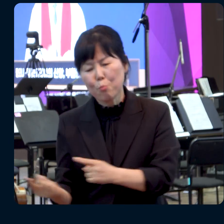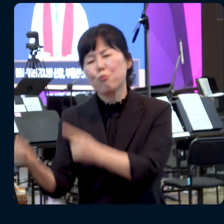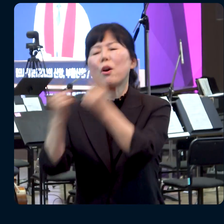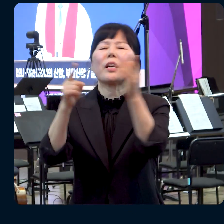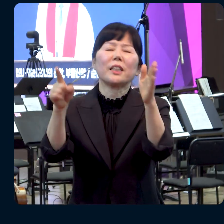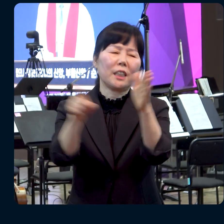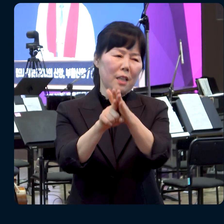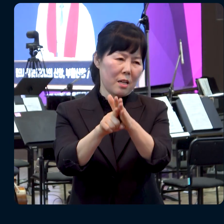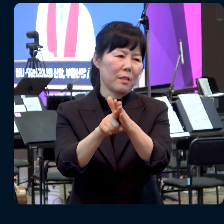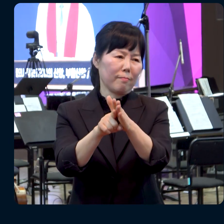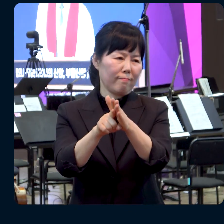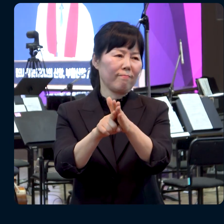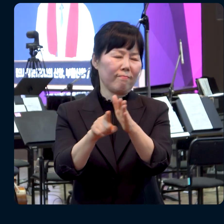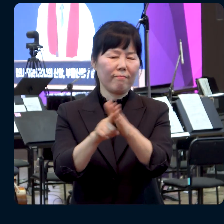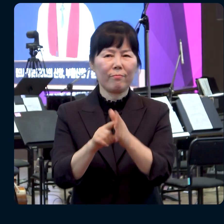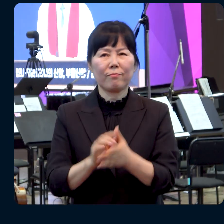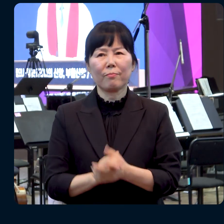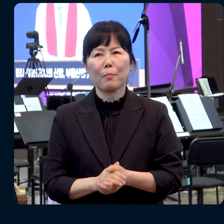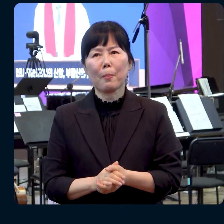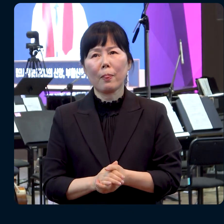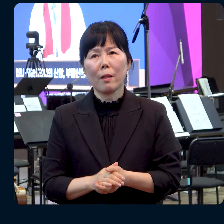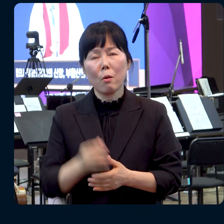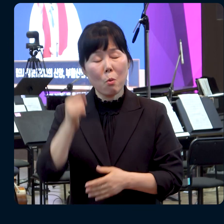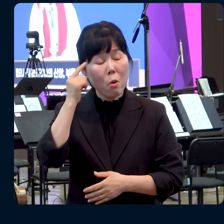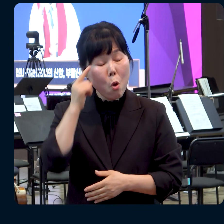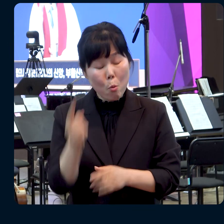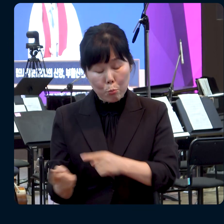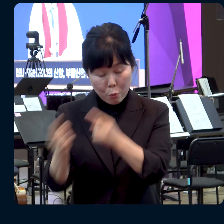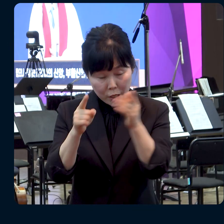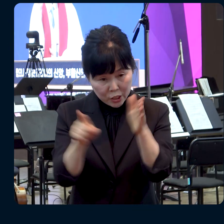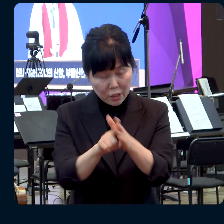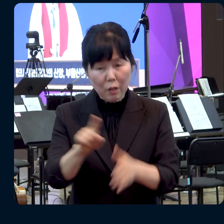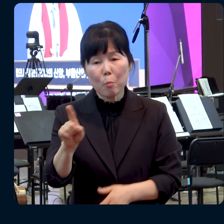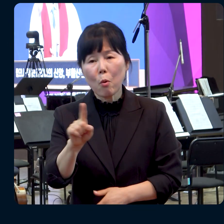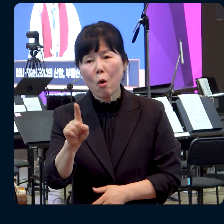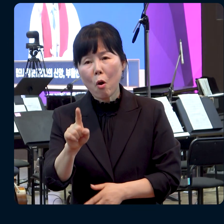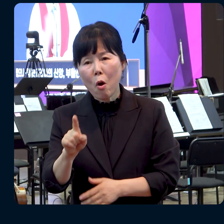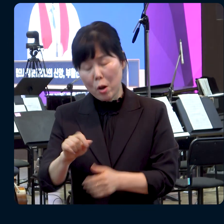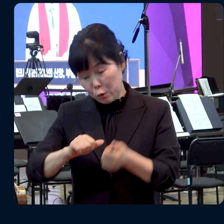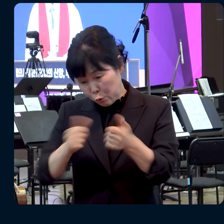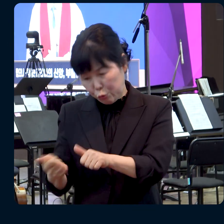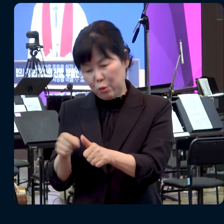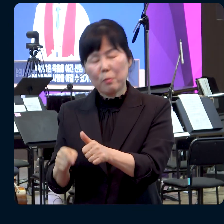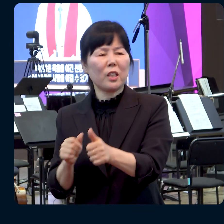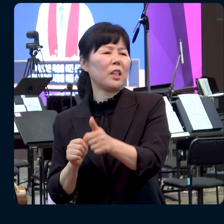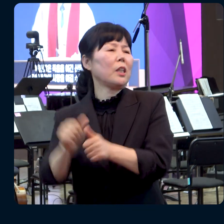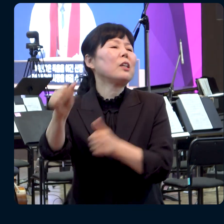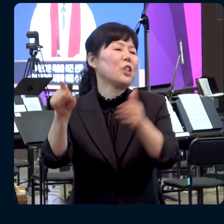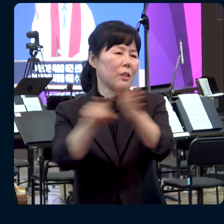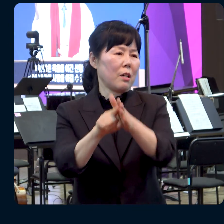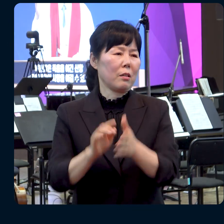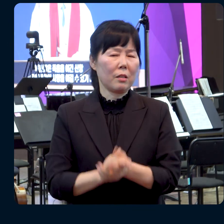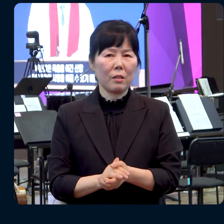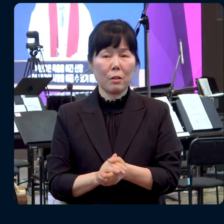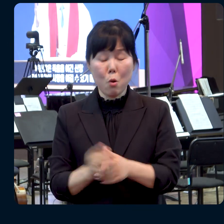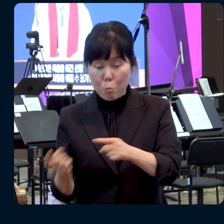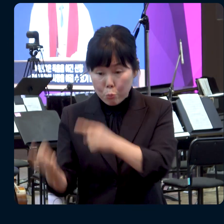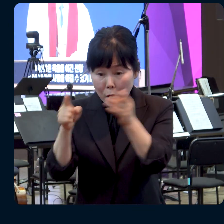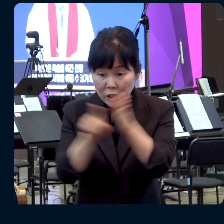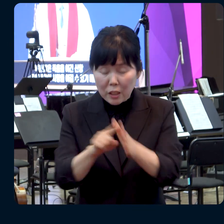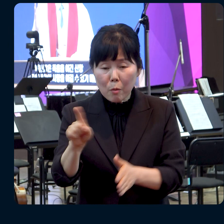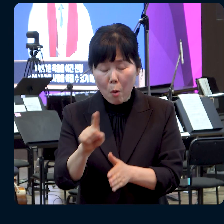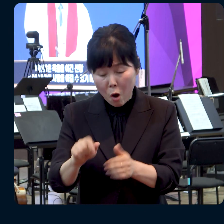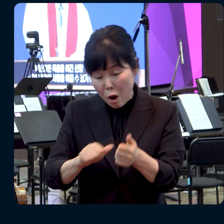신앙입니다. 왜냐하면요, 부활 신앙은 죽음을 이긴 신앙이잖아요. 부활 신앙은